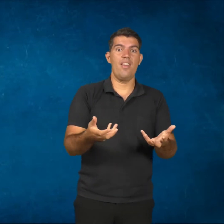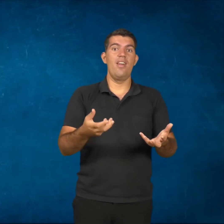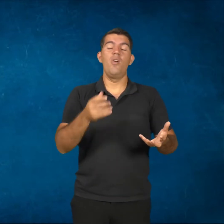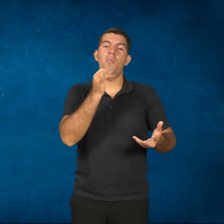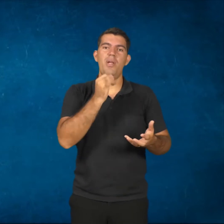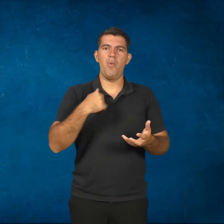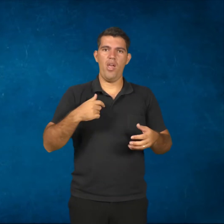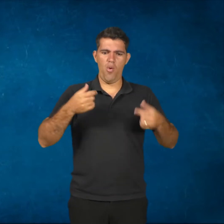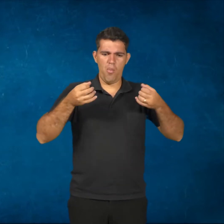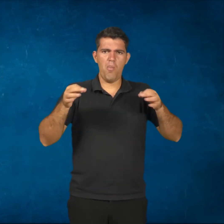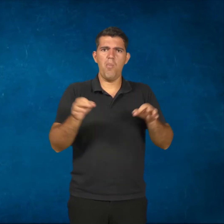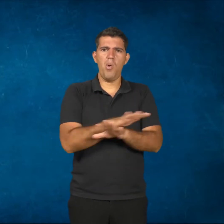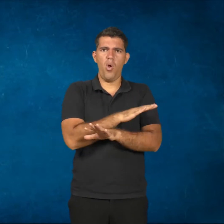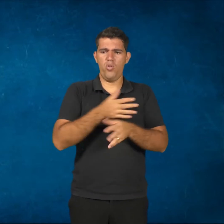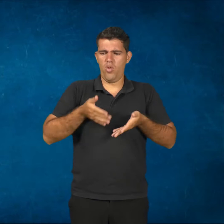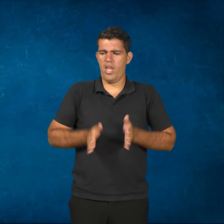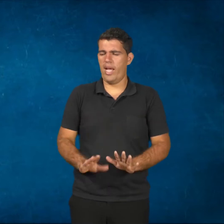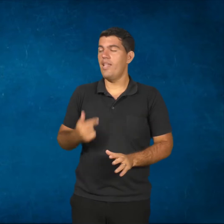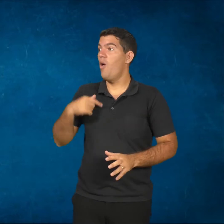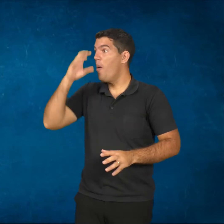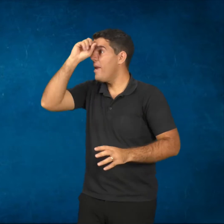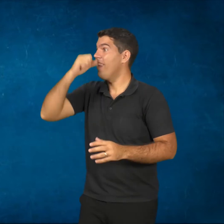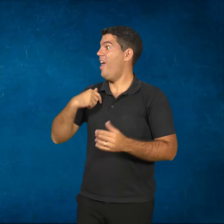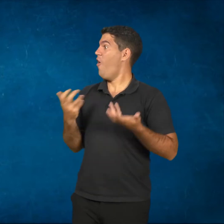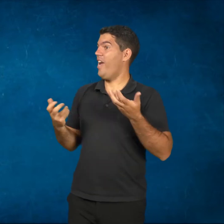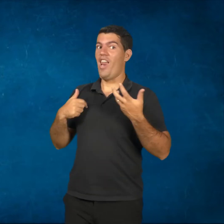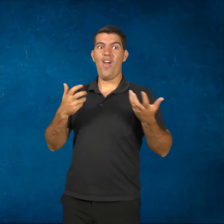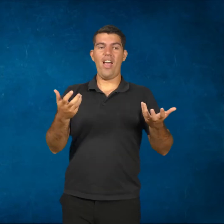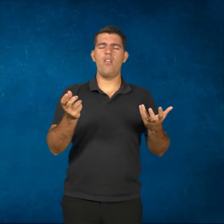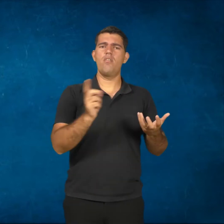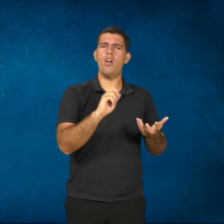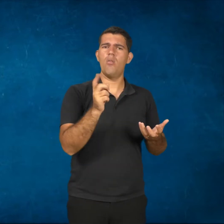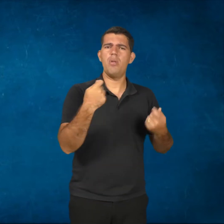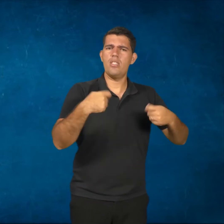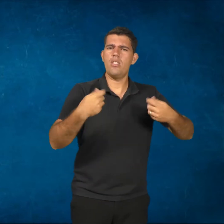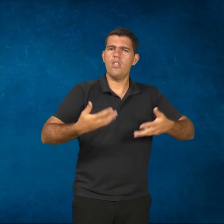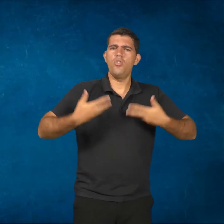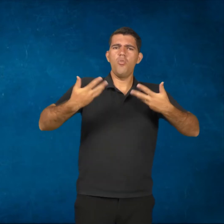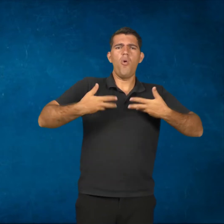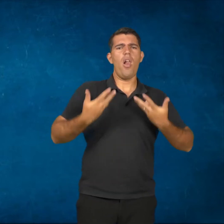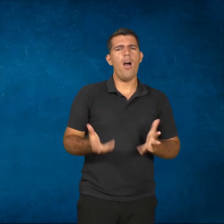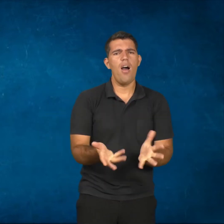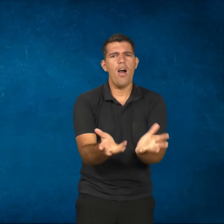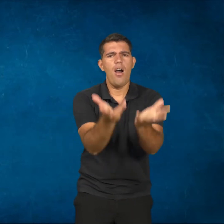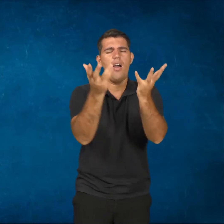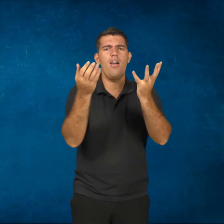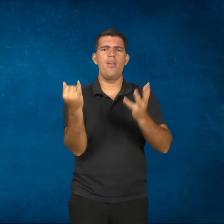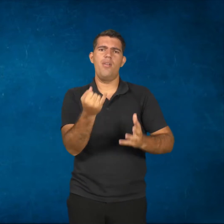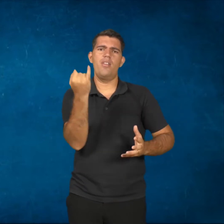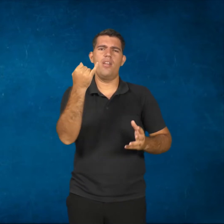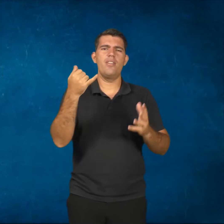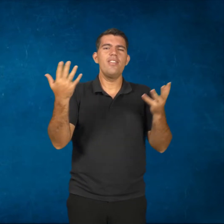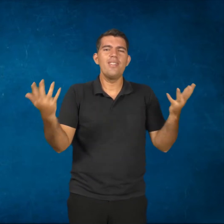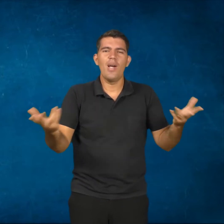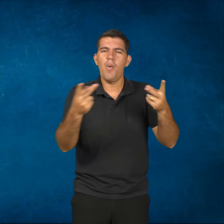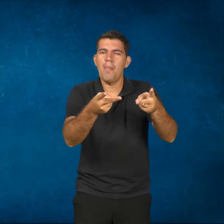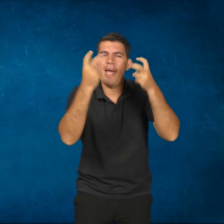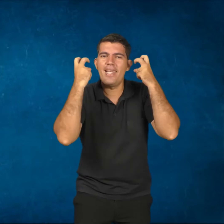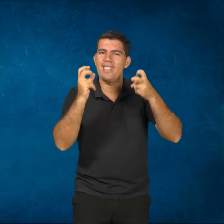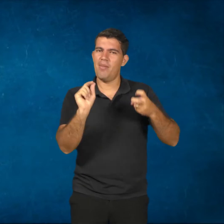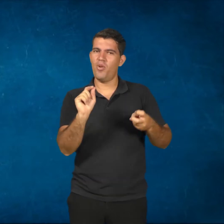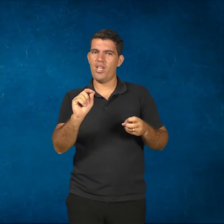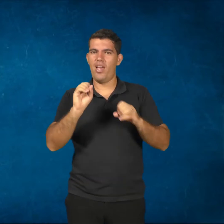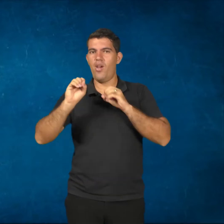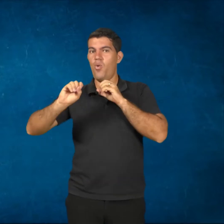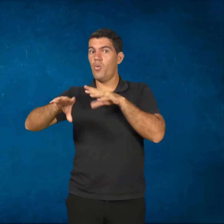também. Você não nasce querendo aprender. E aí, você vai perceber que o